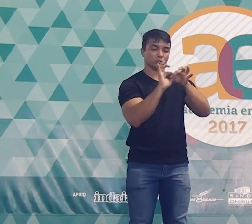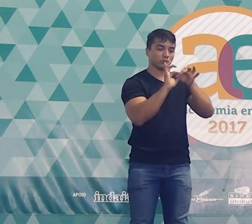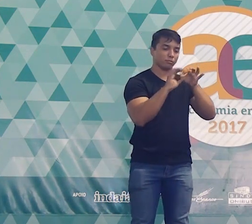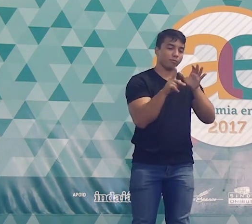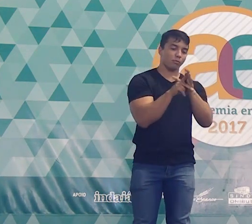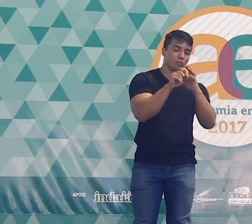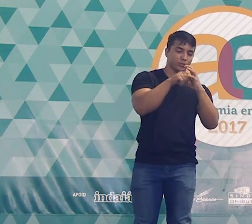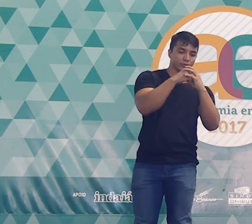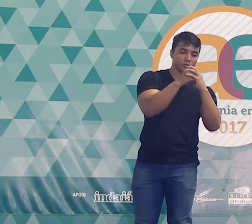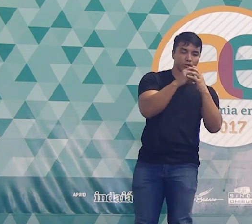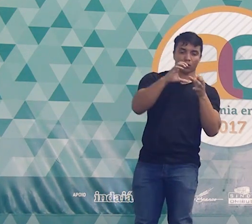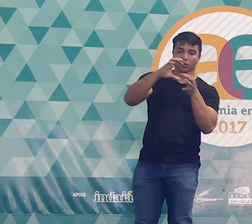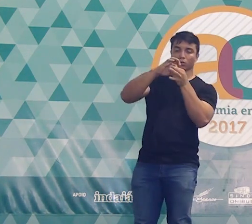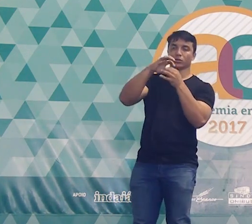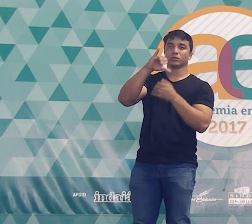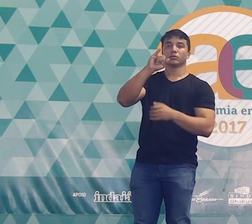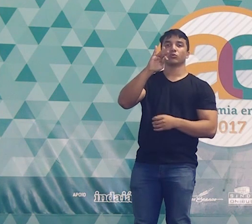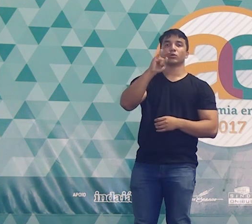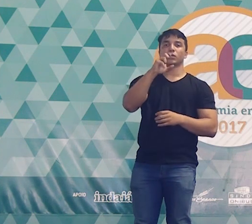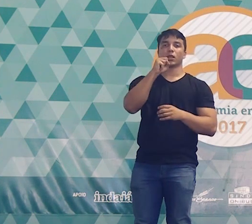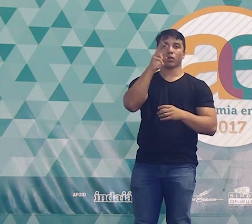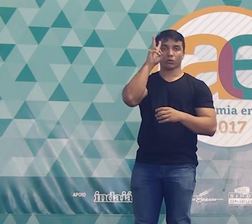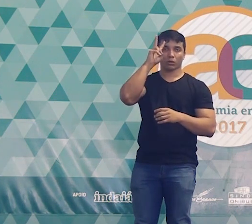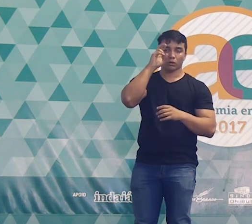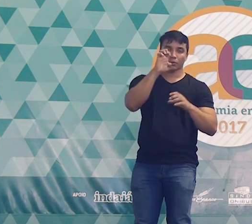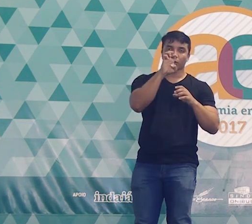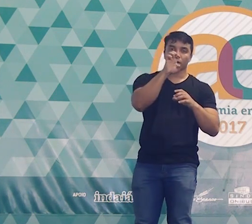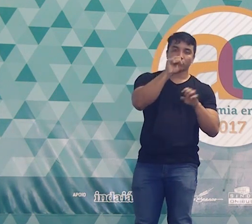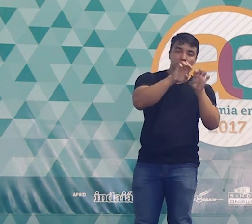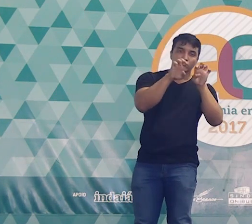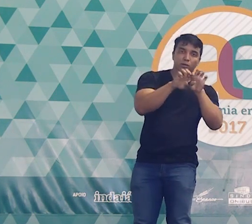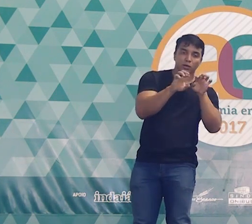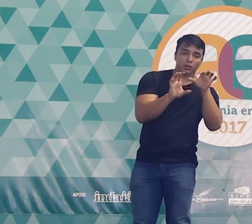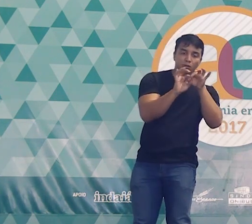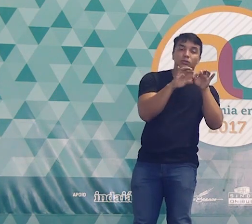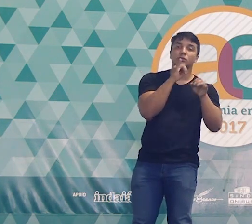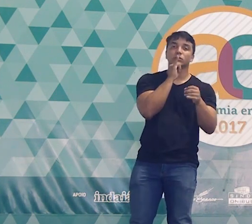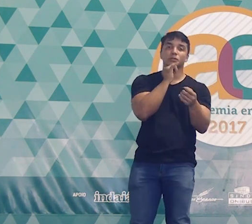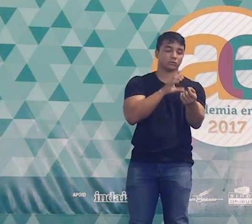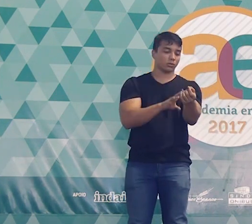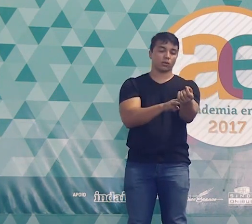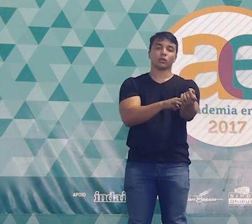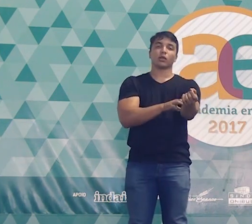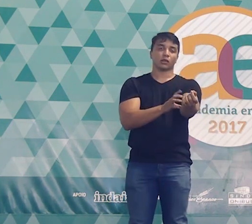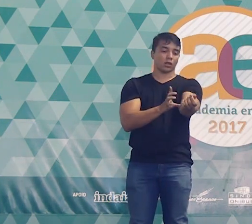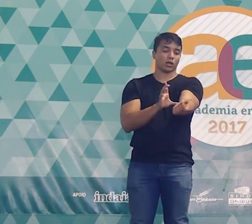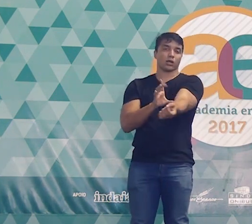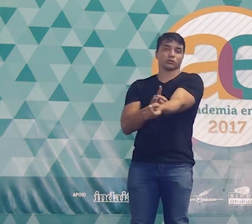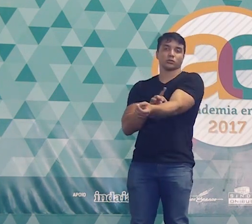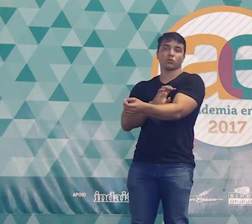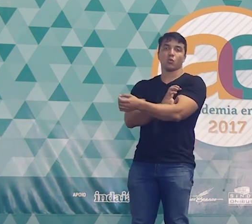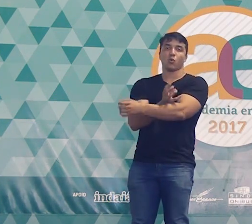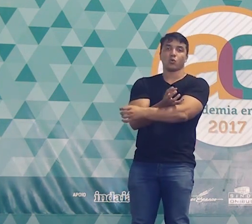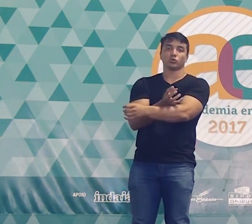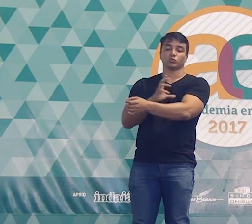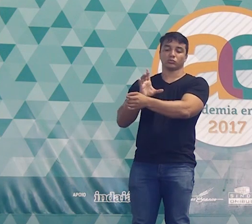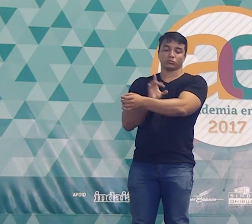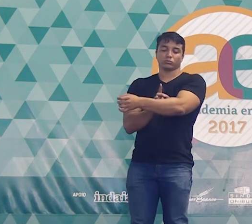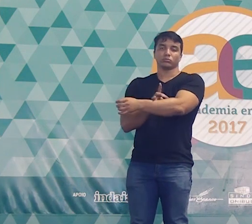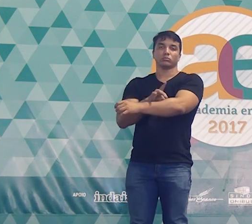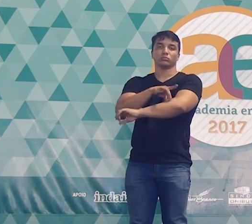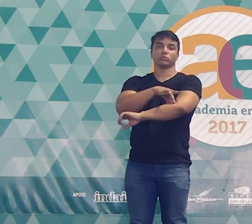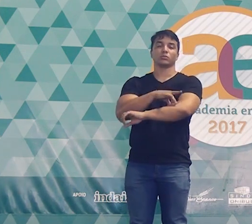da célula ao citoesqueleto, tá? Do mesmo jeito que o tendão se liga ao osso, tá certo? O músculo ao osso, nós temos